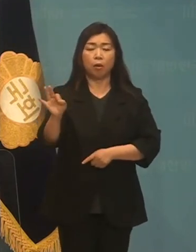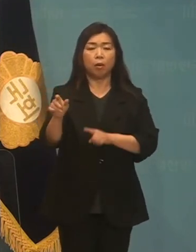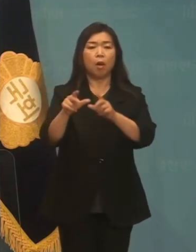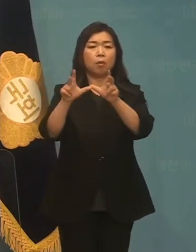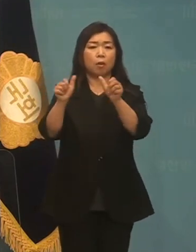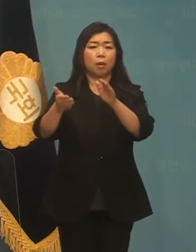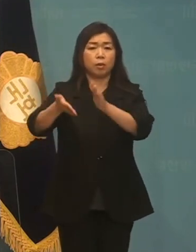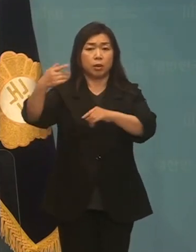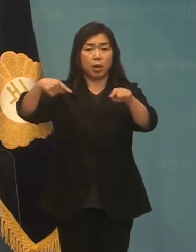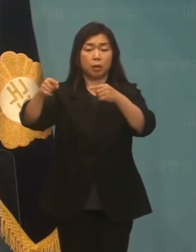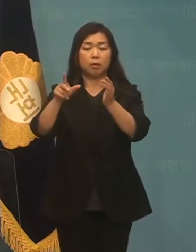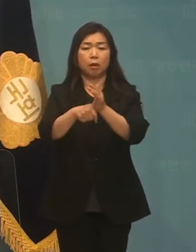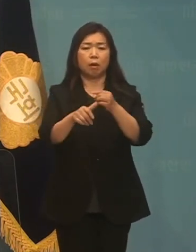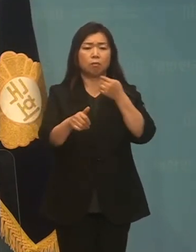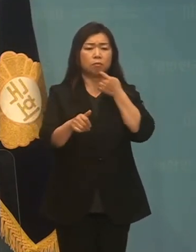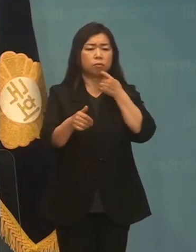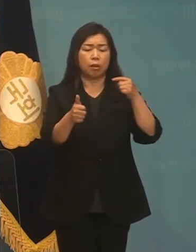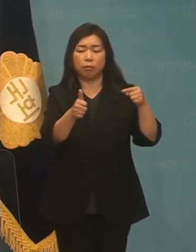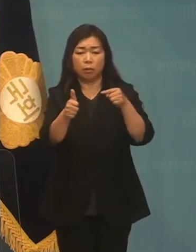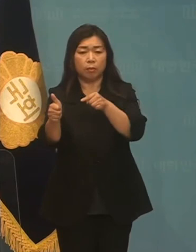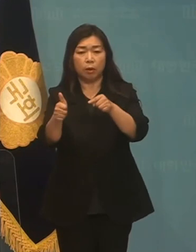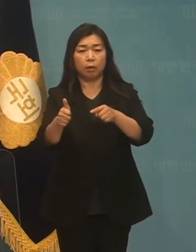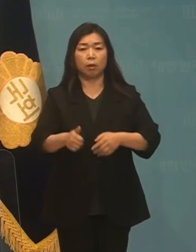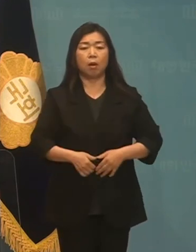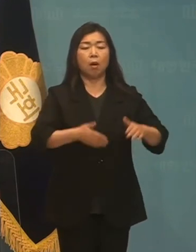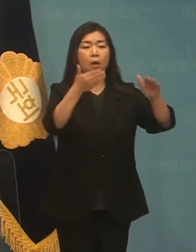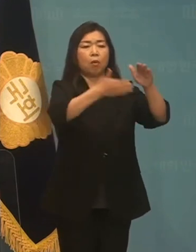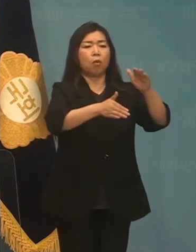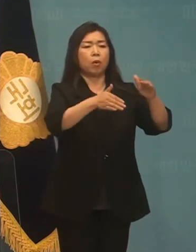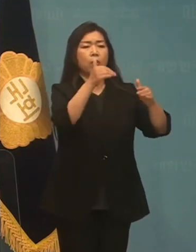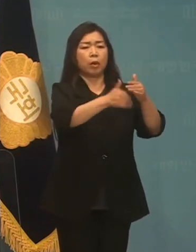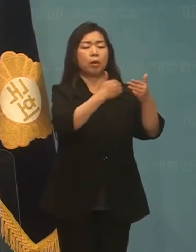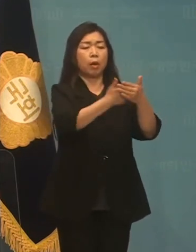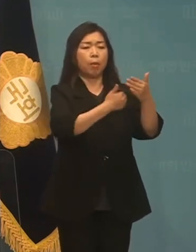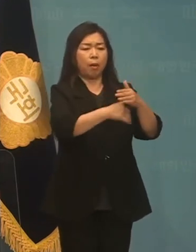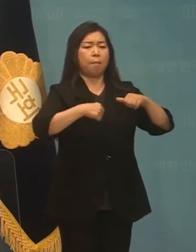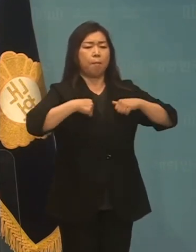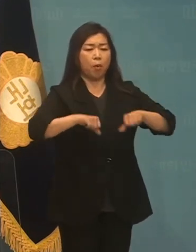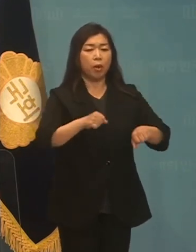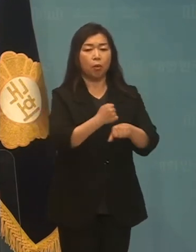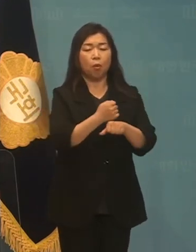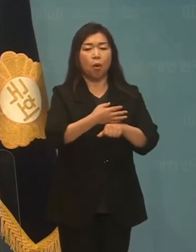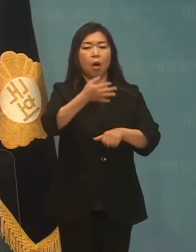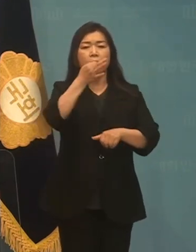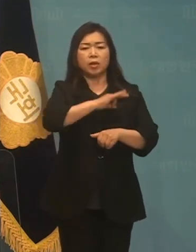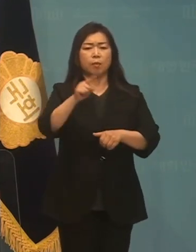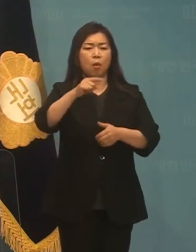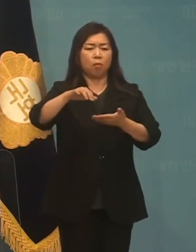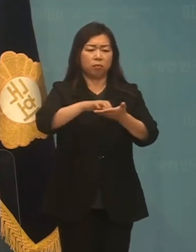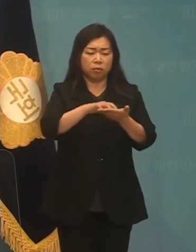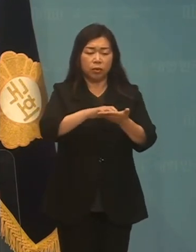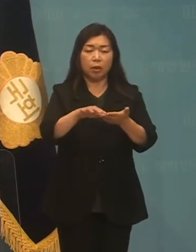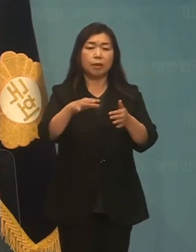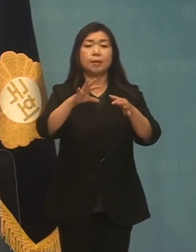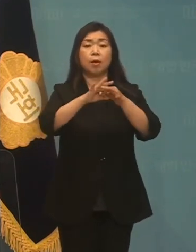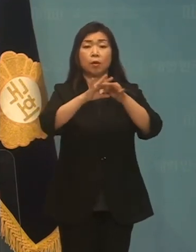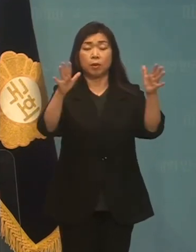성남시장에게 요구합니다. 공영개발을 포기하고 이익이 얼마나 남든